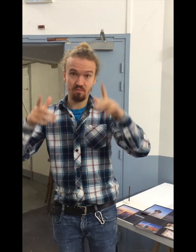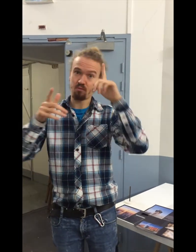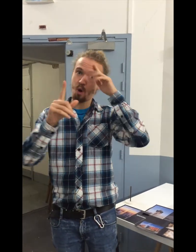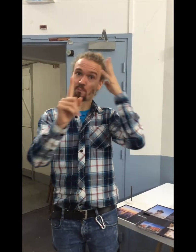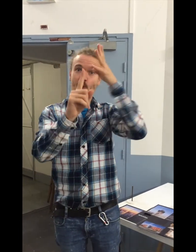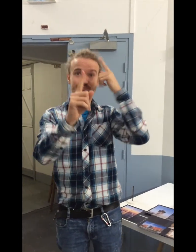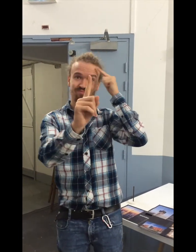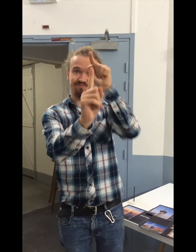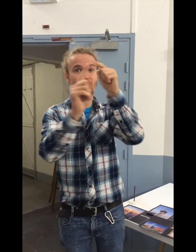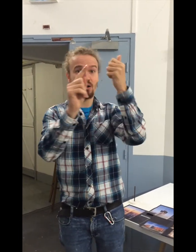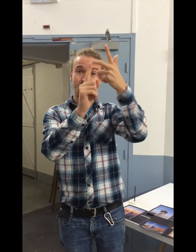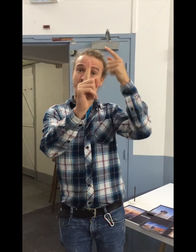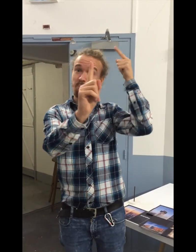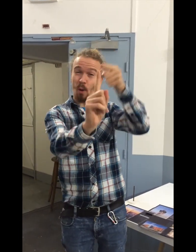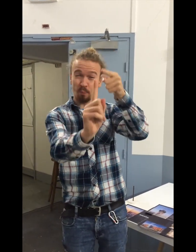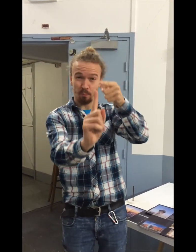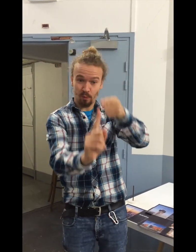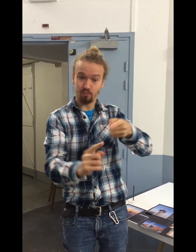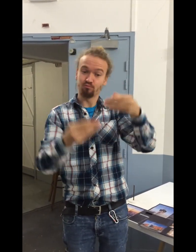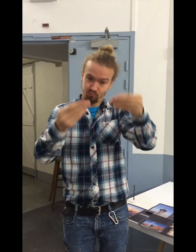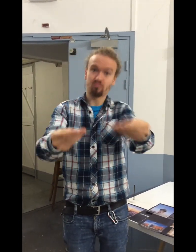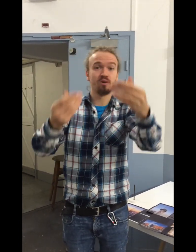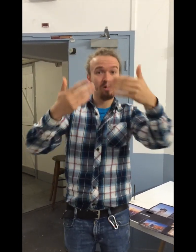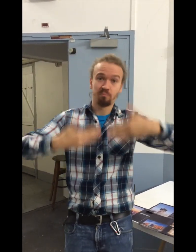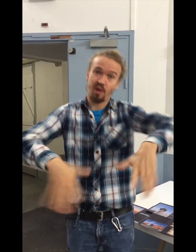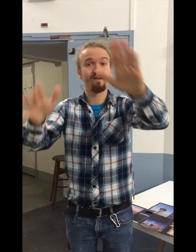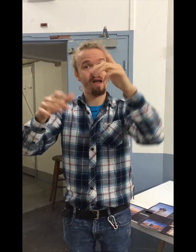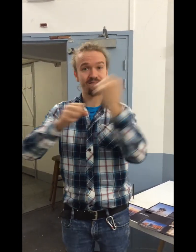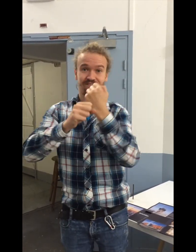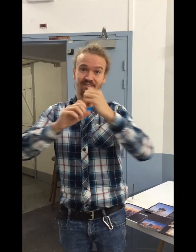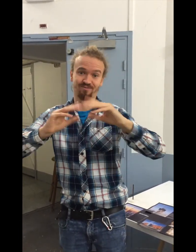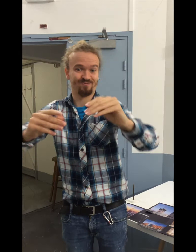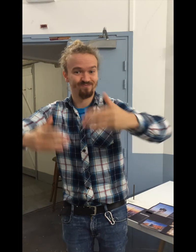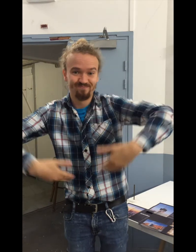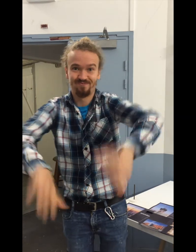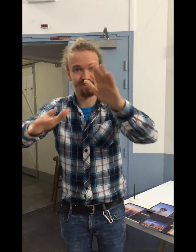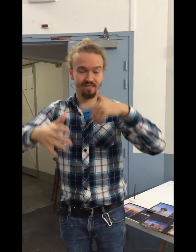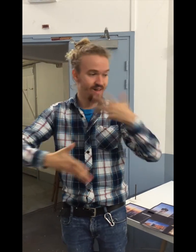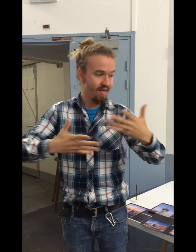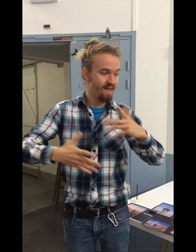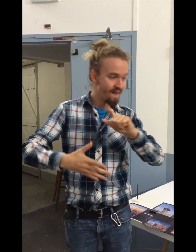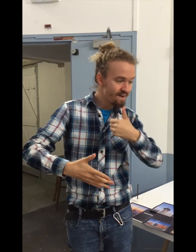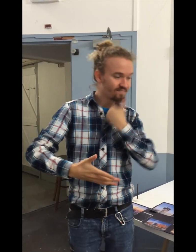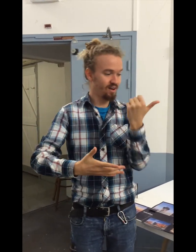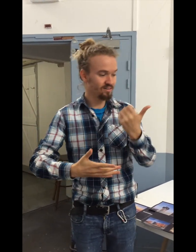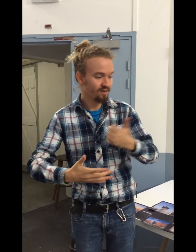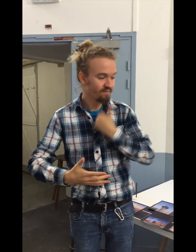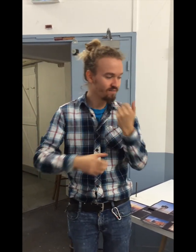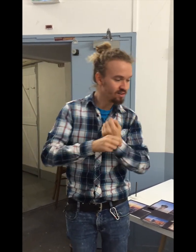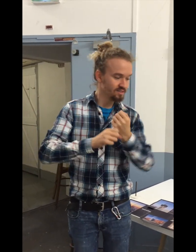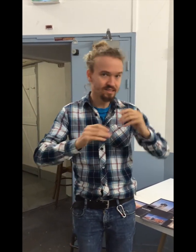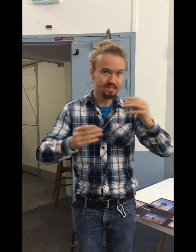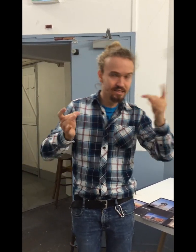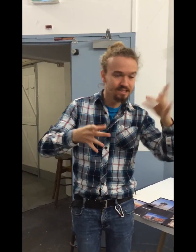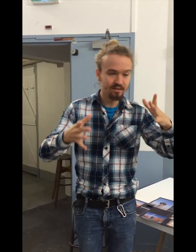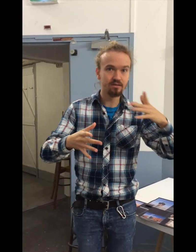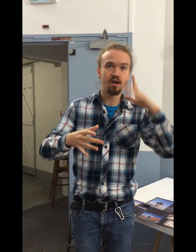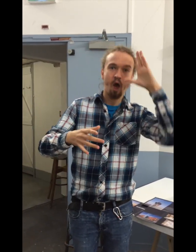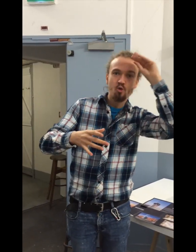Et c'est vrai que ce projet-là, finalement, a abouti au fait que je me dise qu'un jour, je serai seule dans mon travail, que